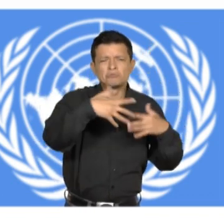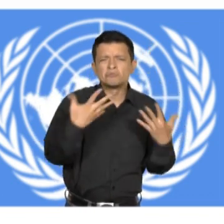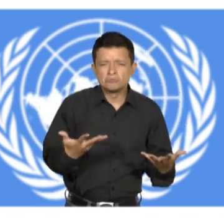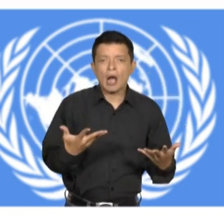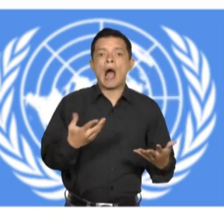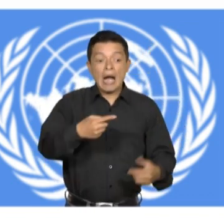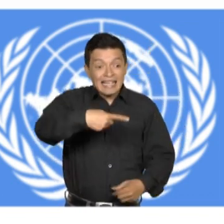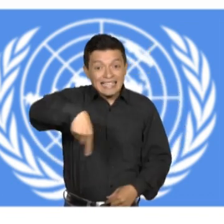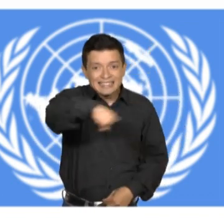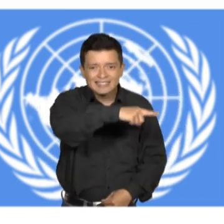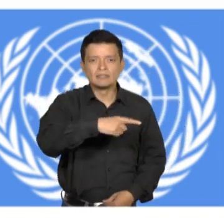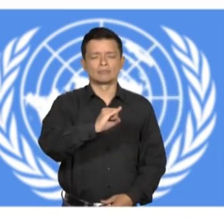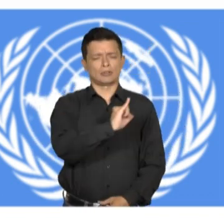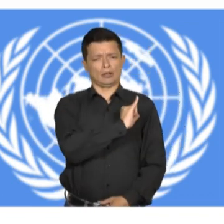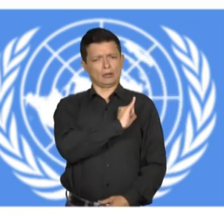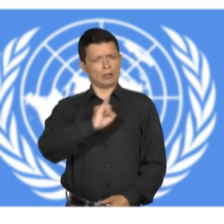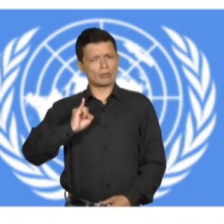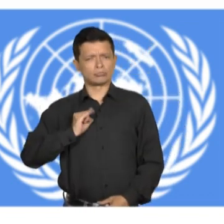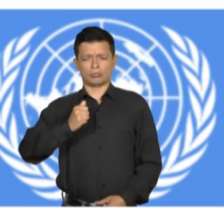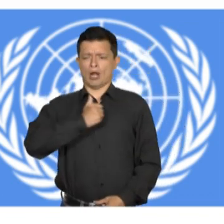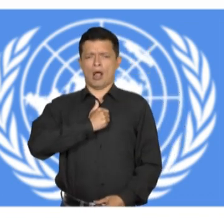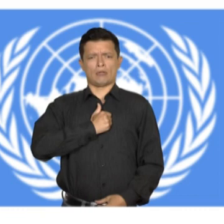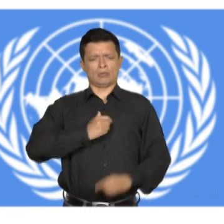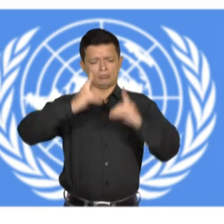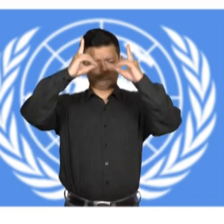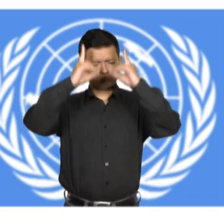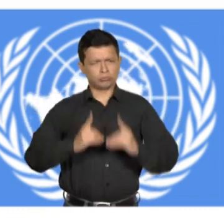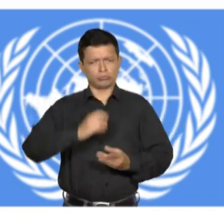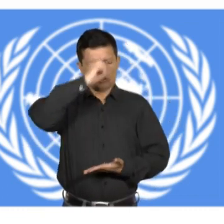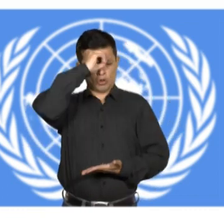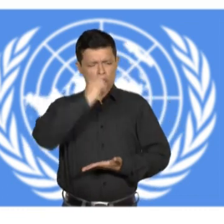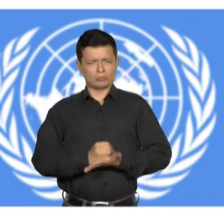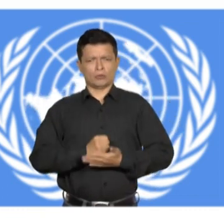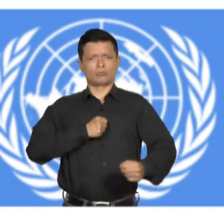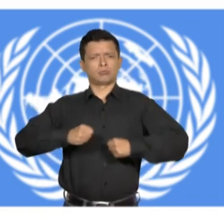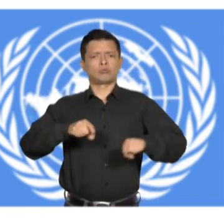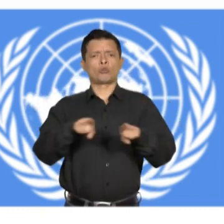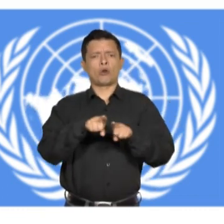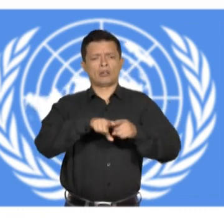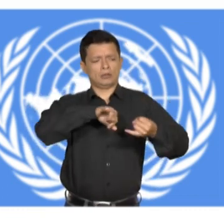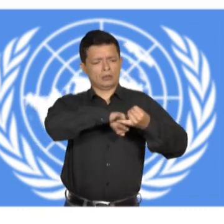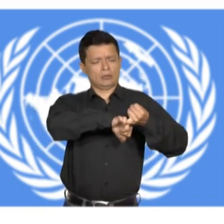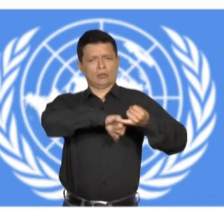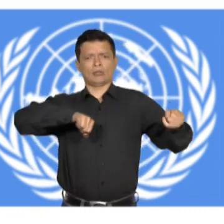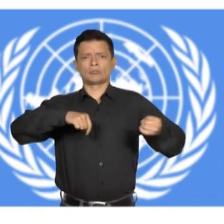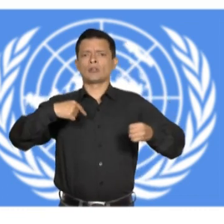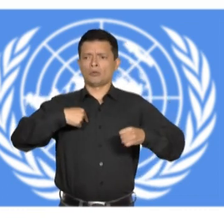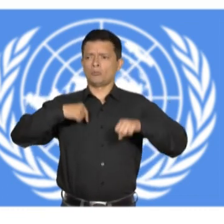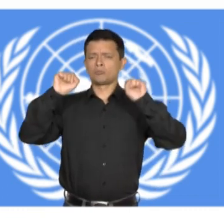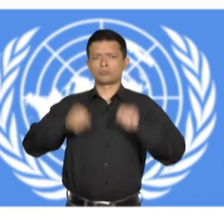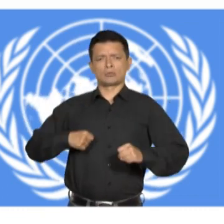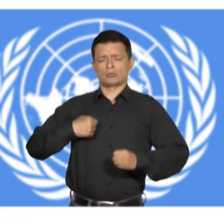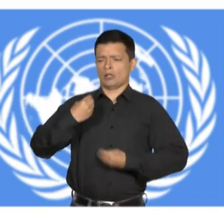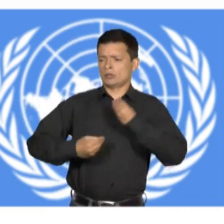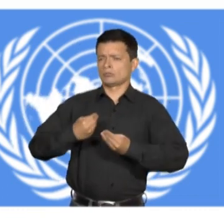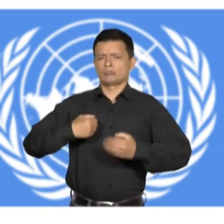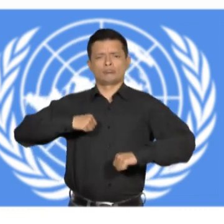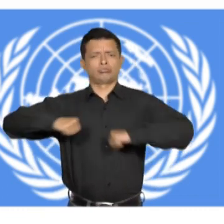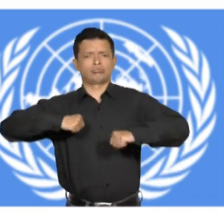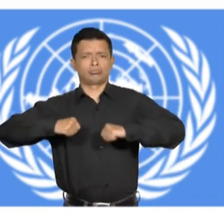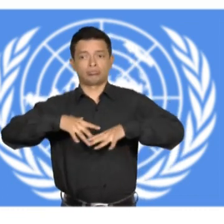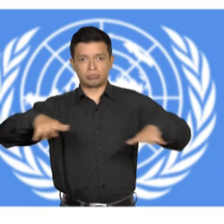con discapacidad reviste su autonomía e independencia individual, incluida la libertad de tomar sus